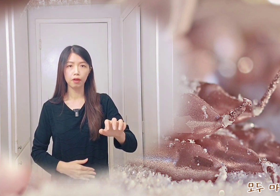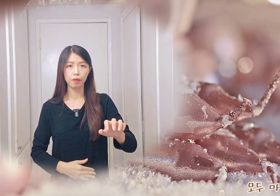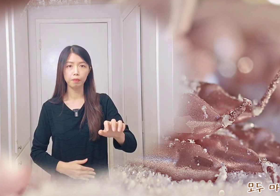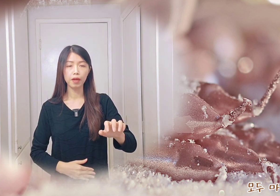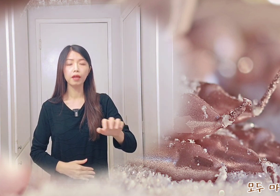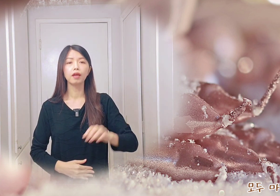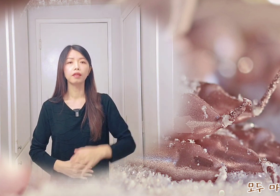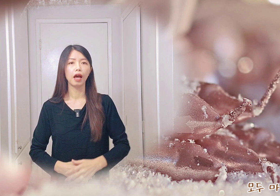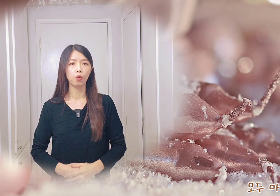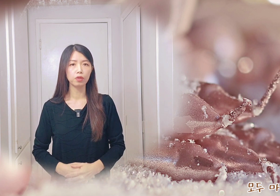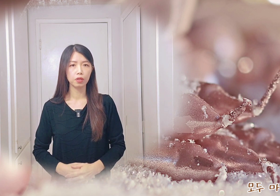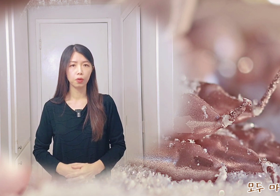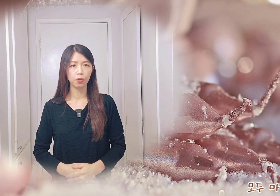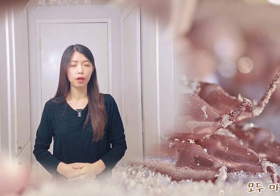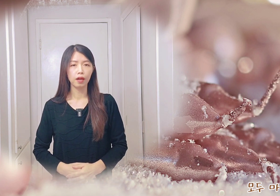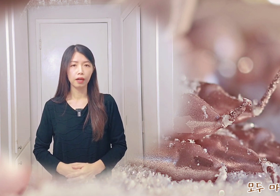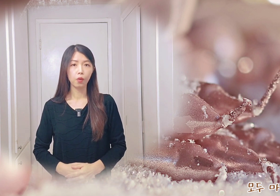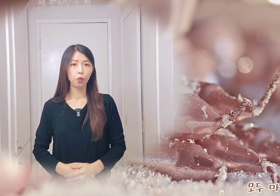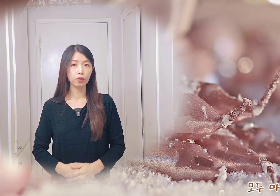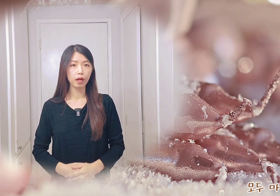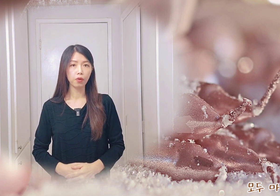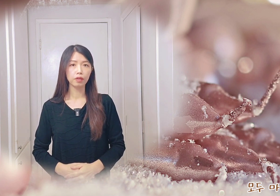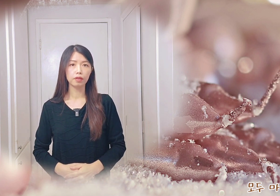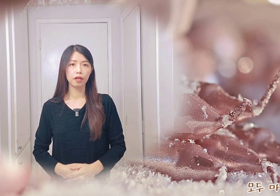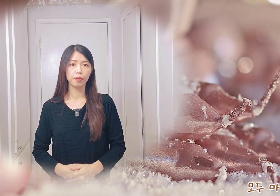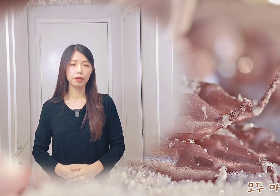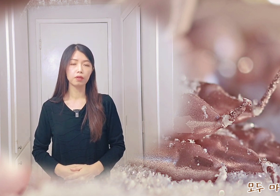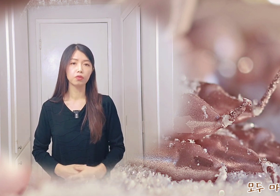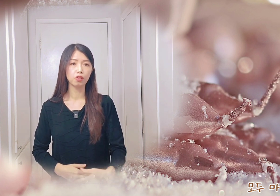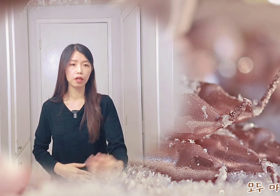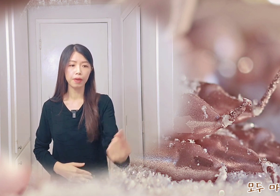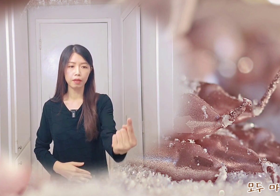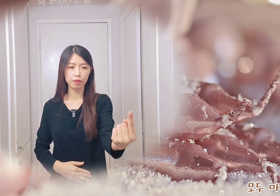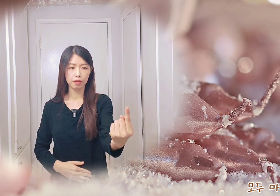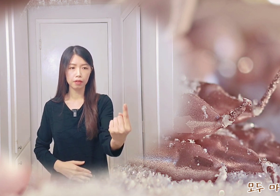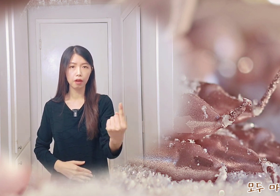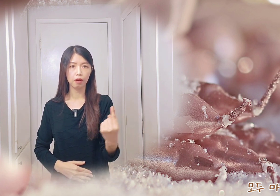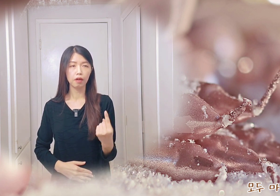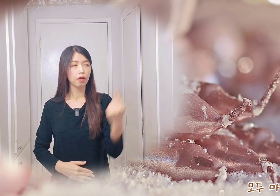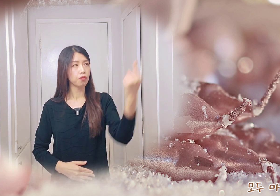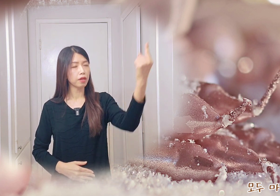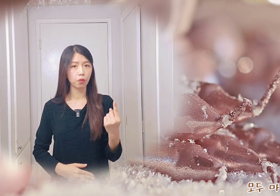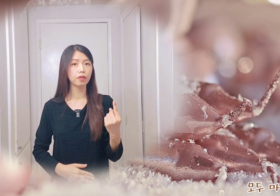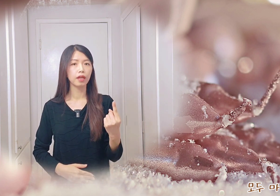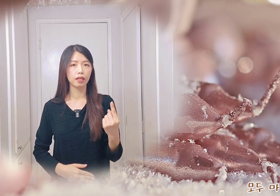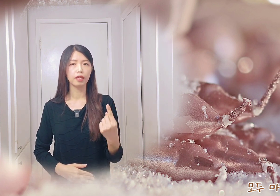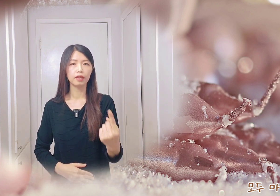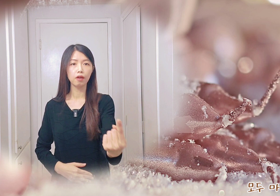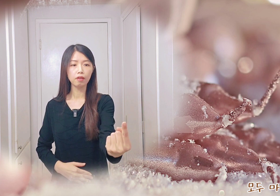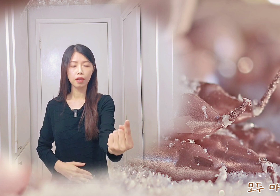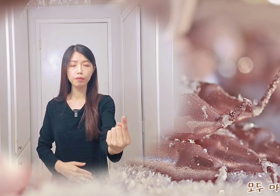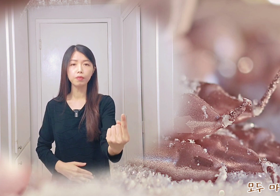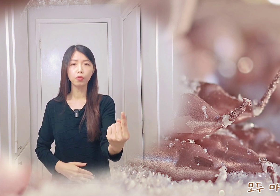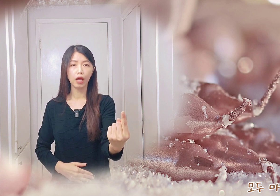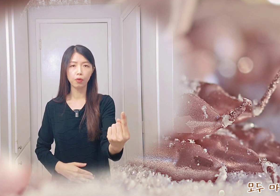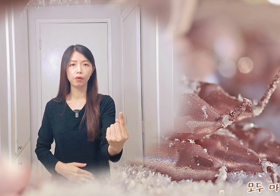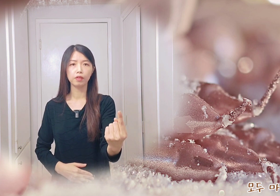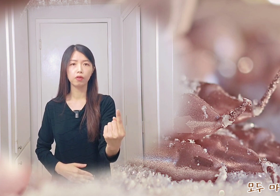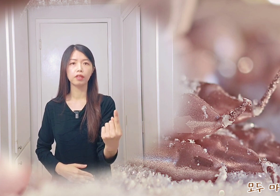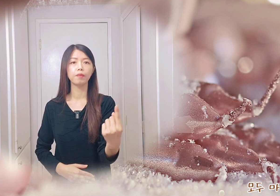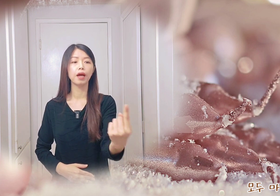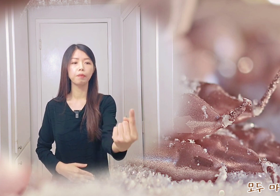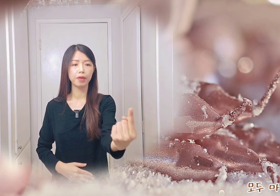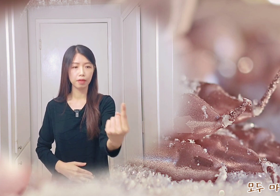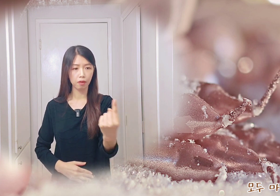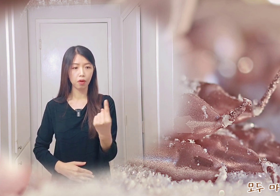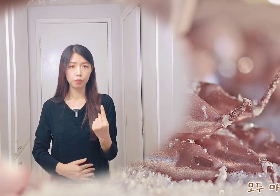해주시면 돼요. 앞에 나오시오. 아까 오다라고 하는 뜻의 일반적인 수어 제가 말씀드렸죠. 위에서 오는 게 아니겠죠. 사람들 보고 나오라고 하는